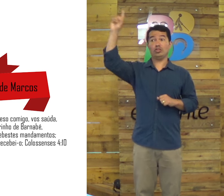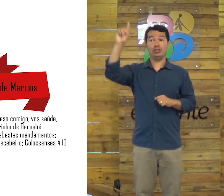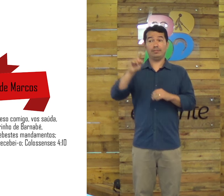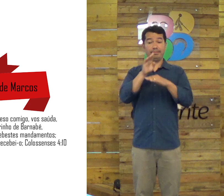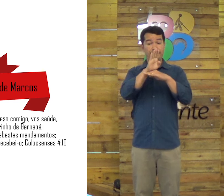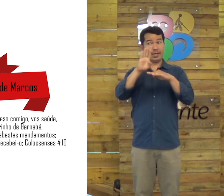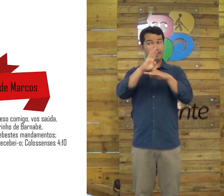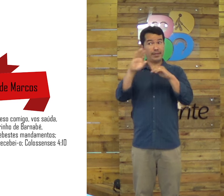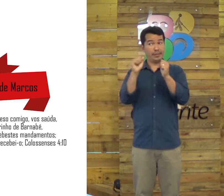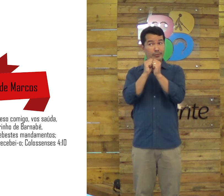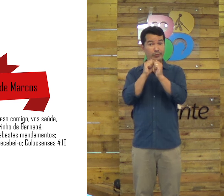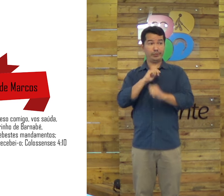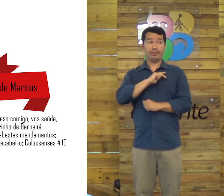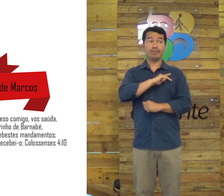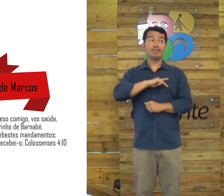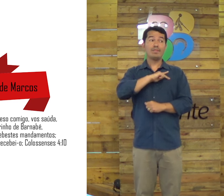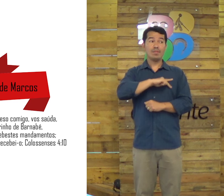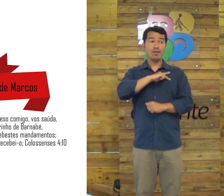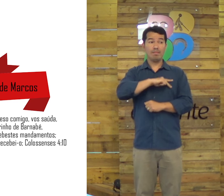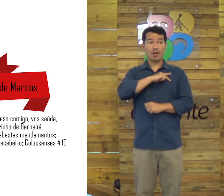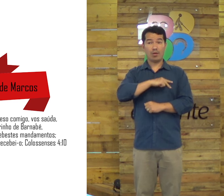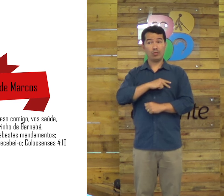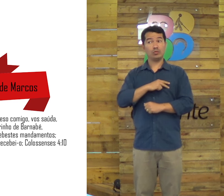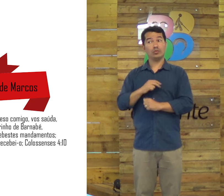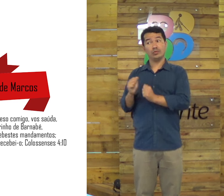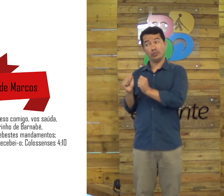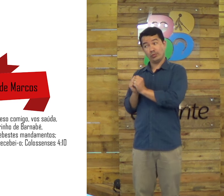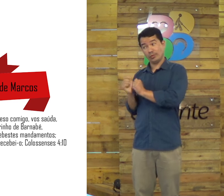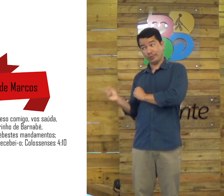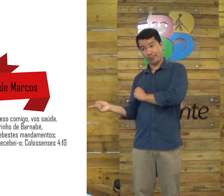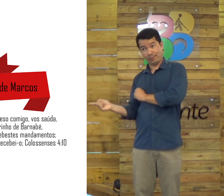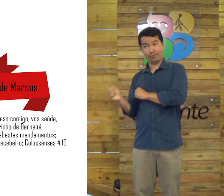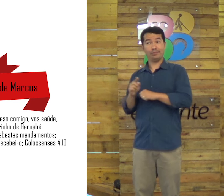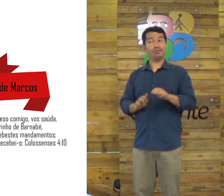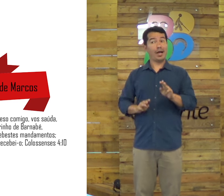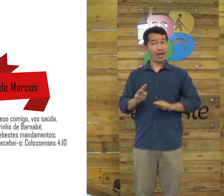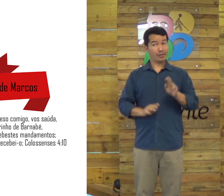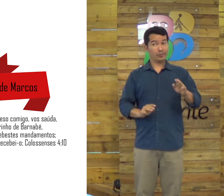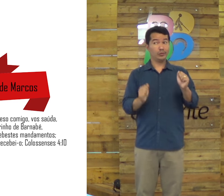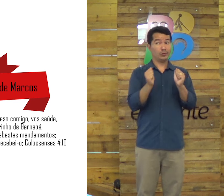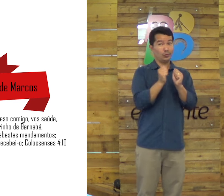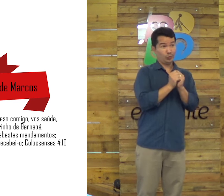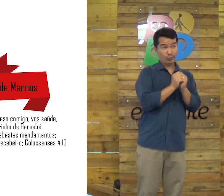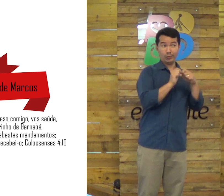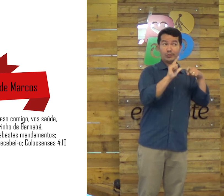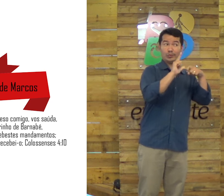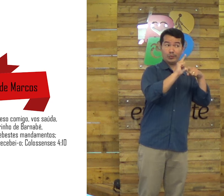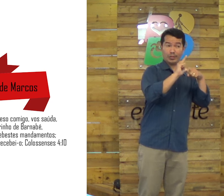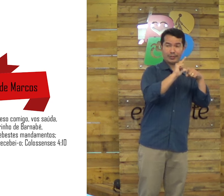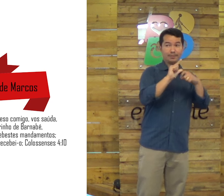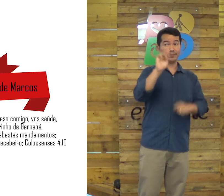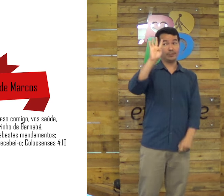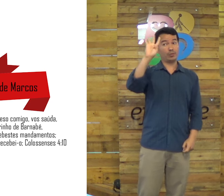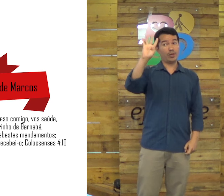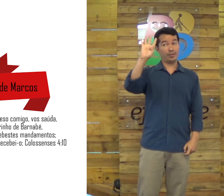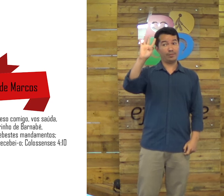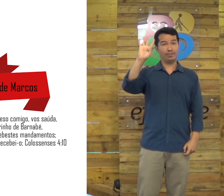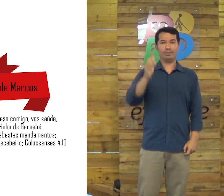Um dia, Barnabé estava com Paulo, né? E Marcos também foi nessa viagem. eram